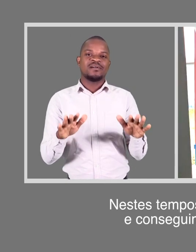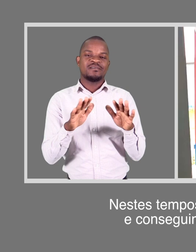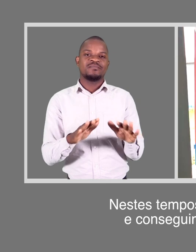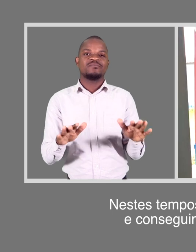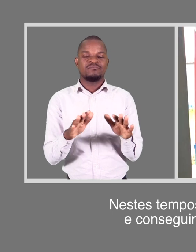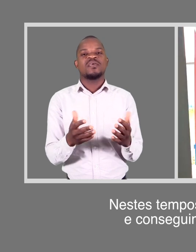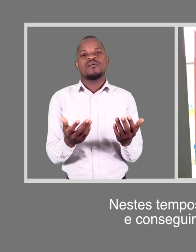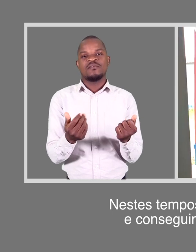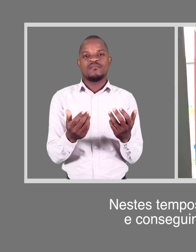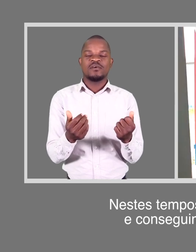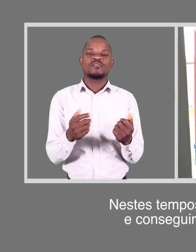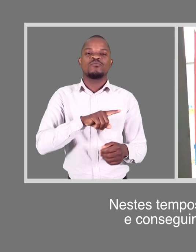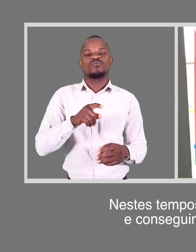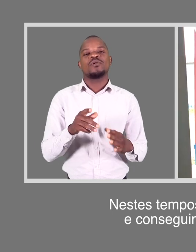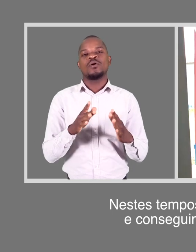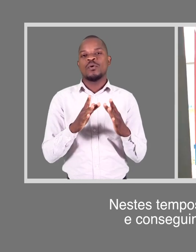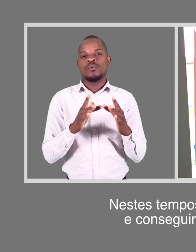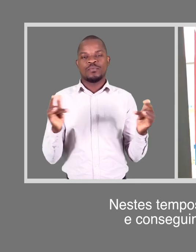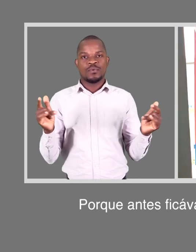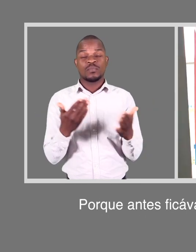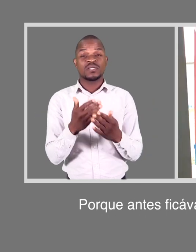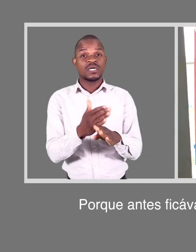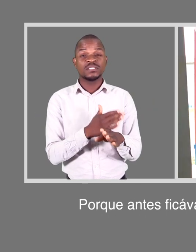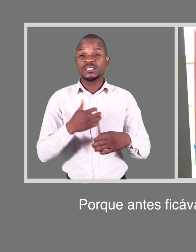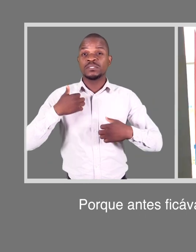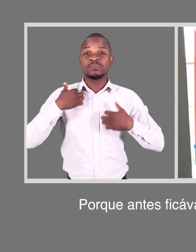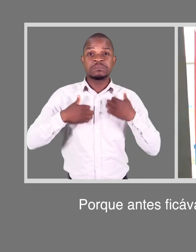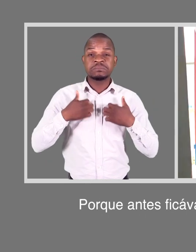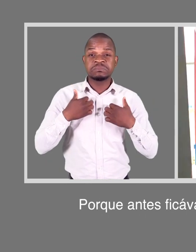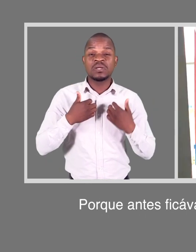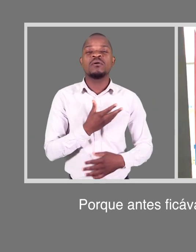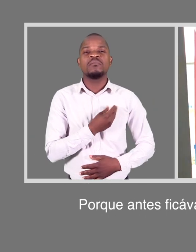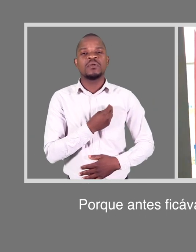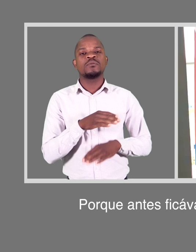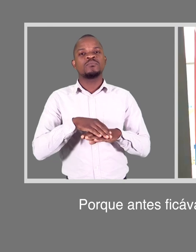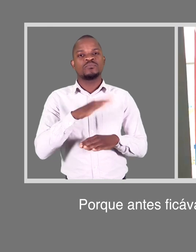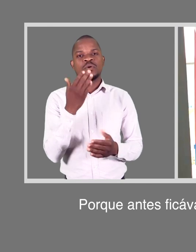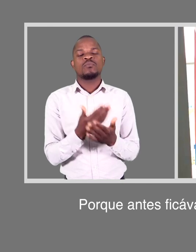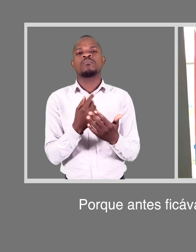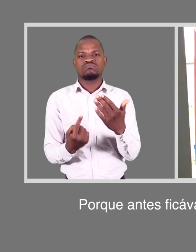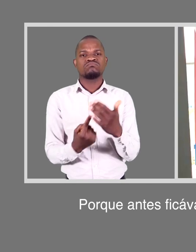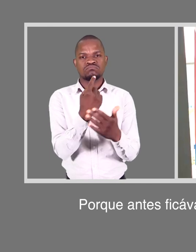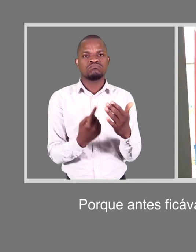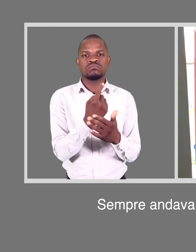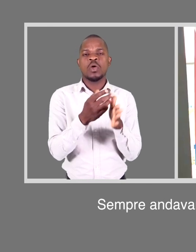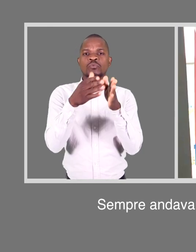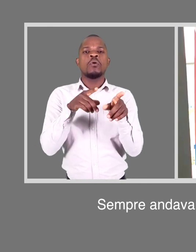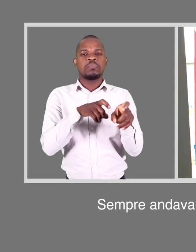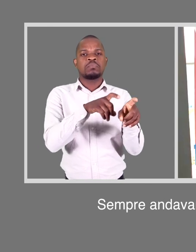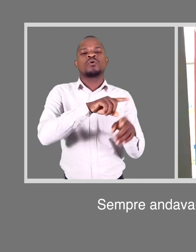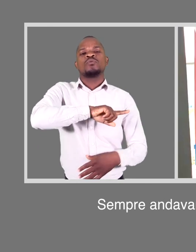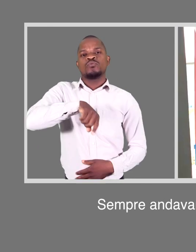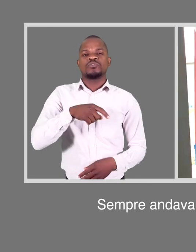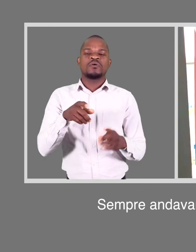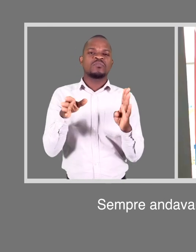calmo, conseguimos também ficar um pouco sossegados. Porque antes ficávamos mesmo com medo. Ficávamos traumatizados porque sempre